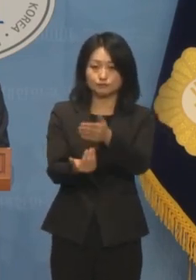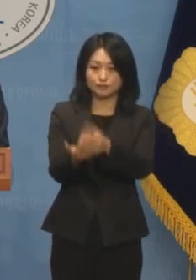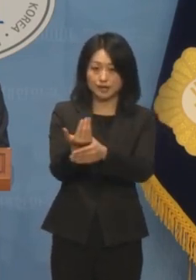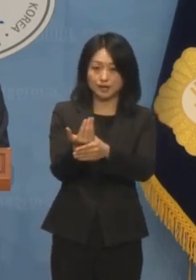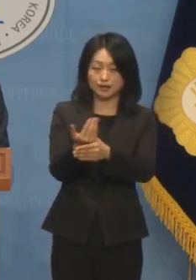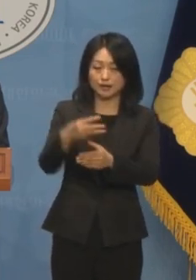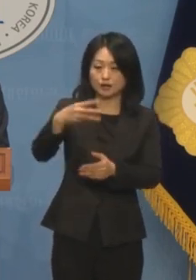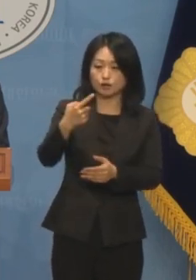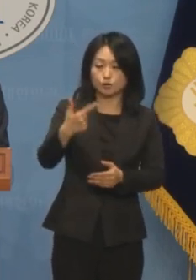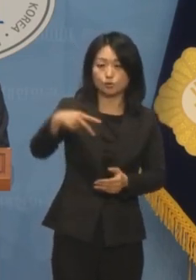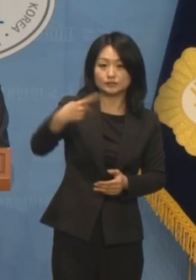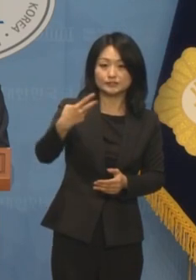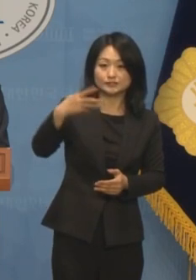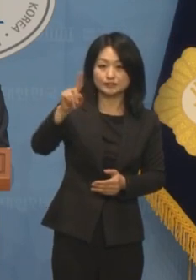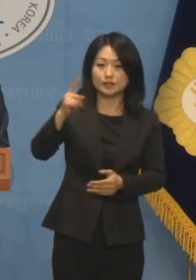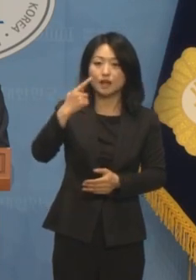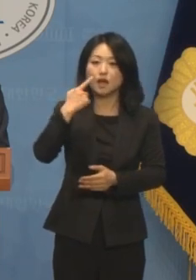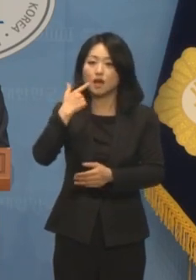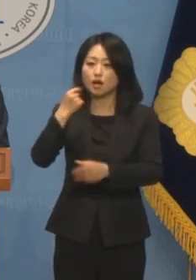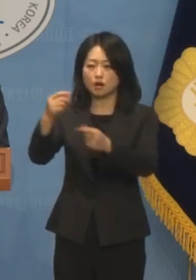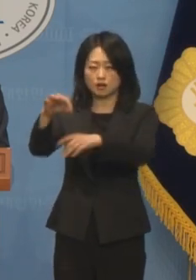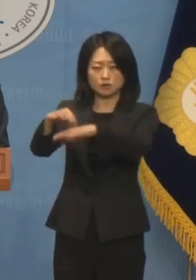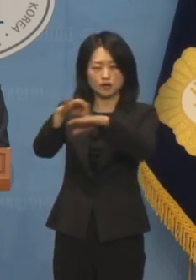론스타 시즌2로 만들려고 합니까?